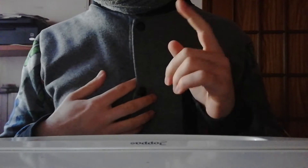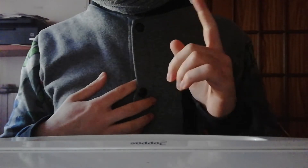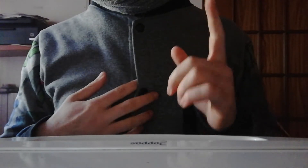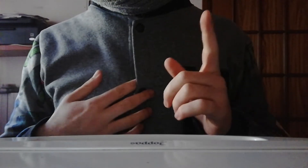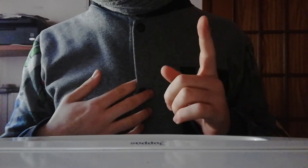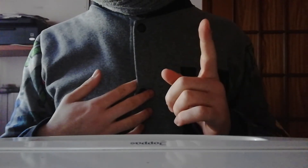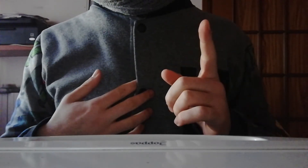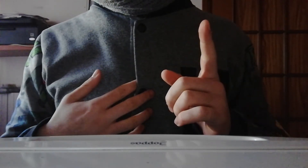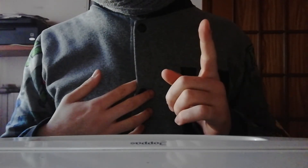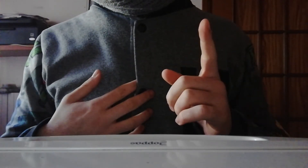letto